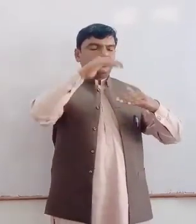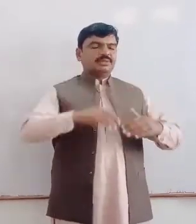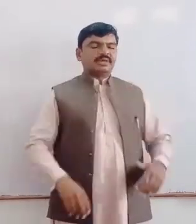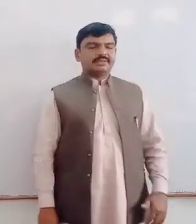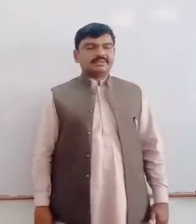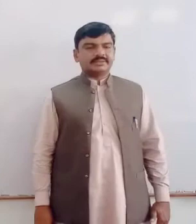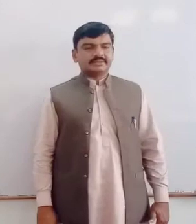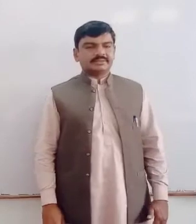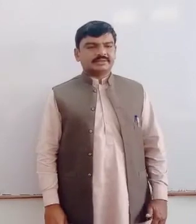रुतबा ज़ियारत